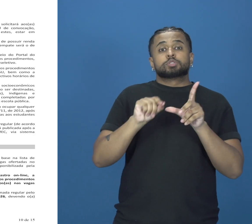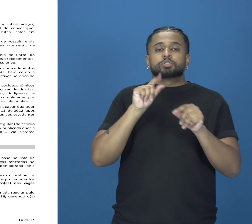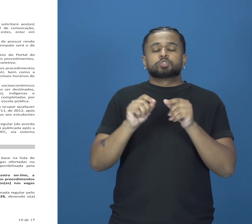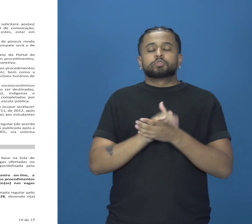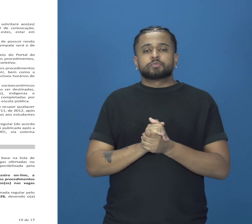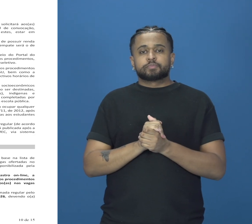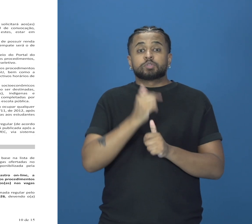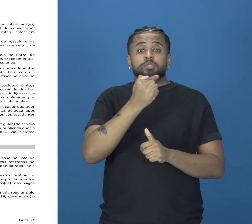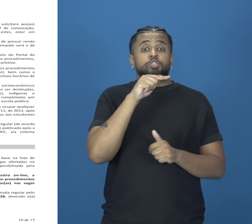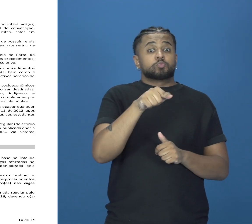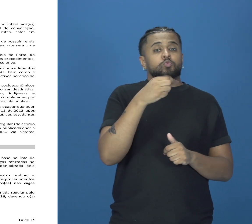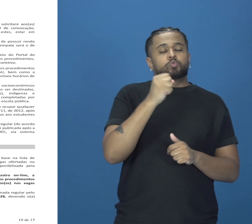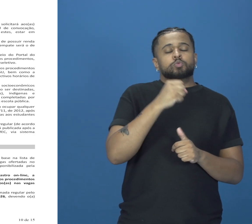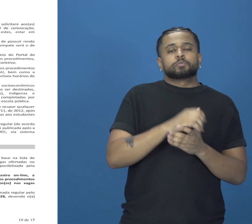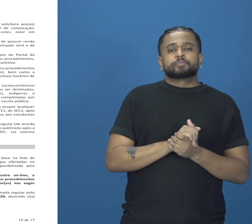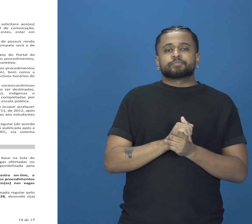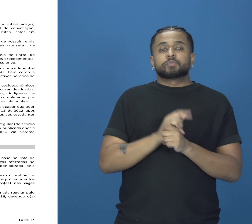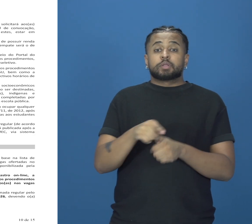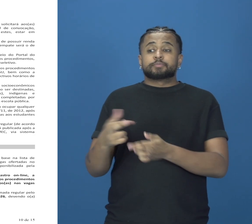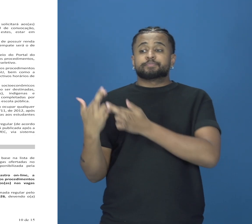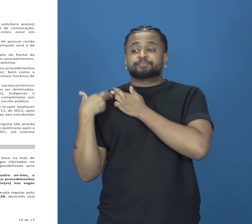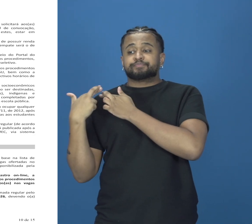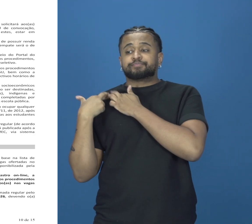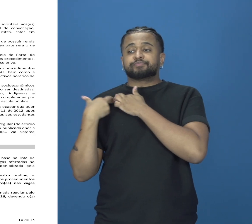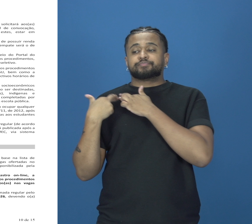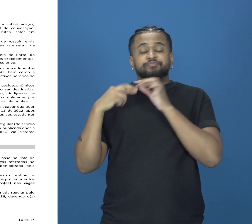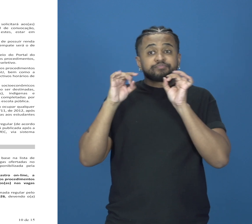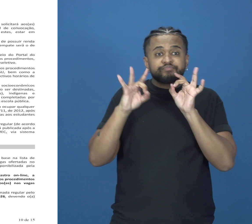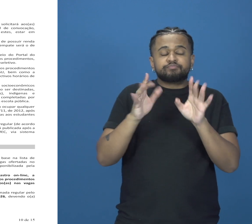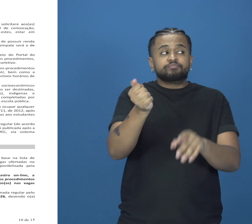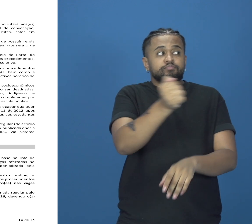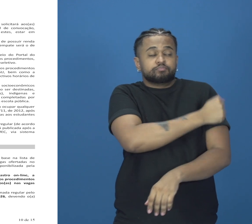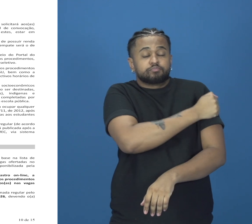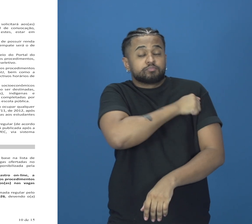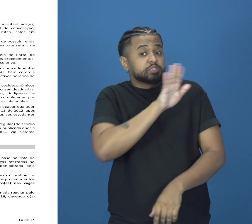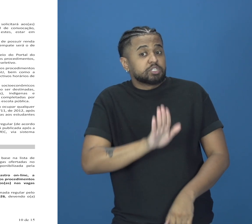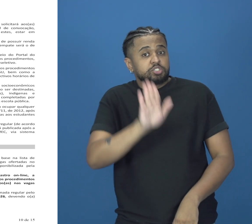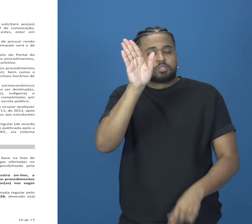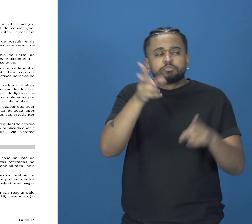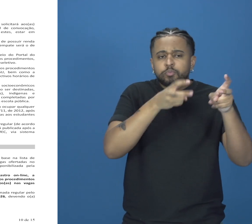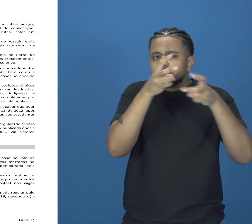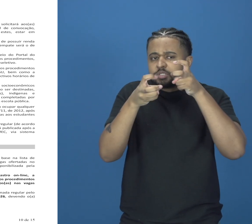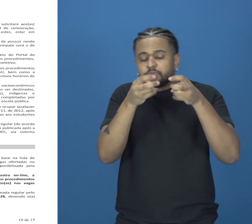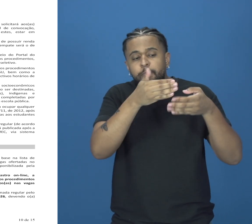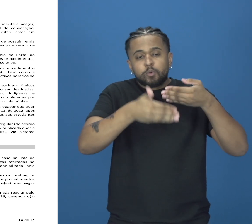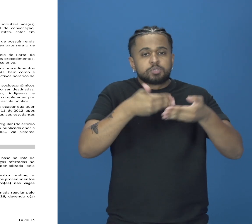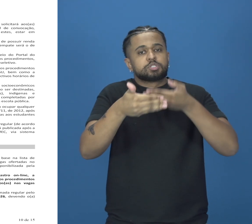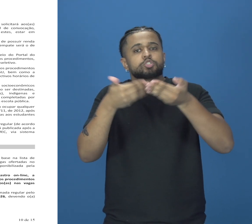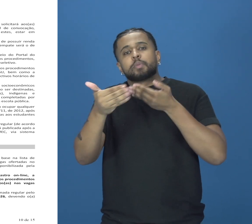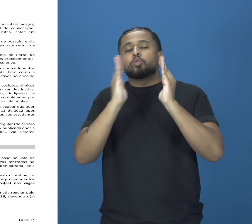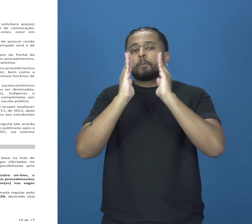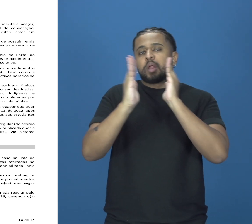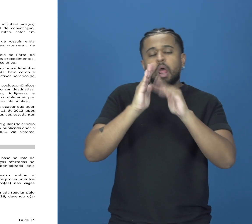seletivo. 7.8. É de responsabilidade exclusiva do candidato a observância dos procedimentos